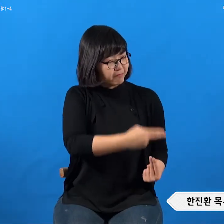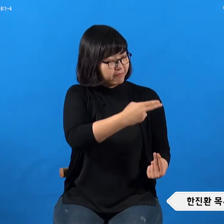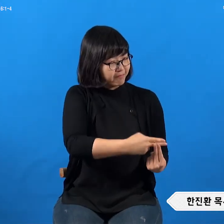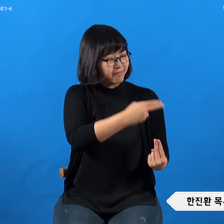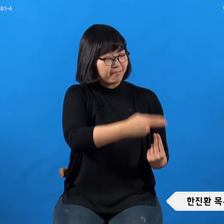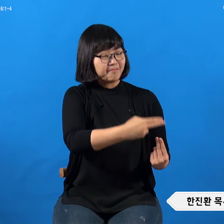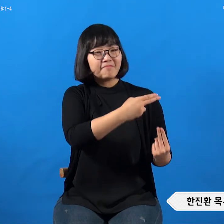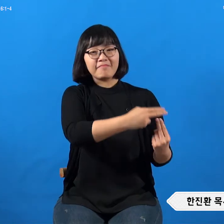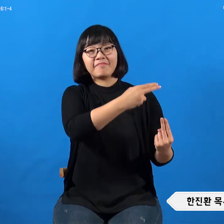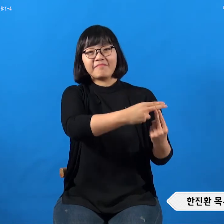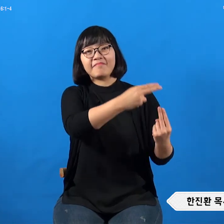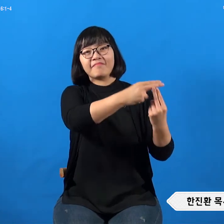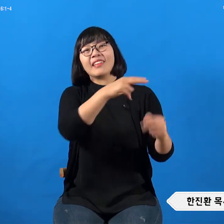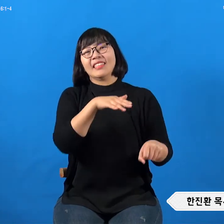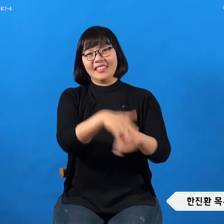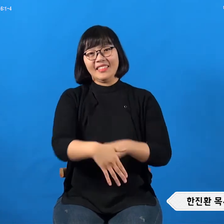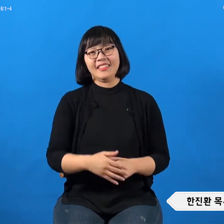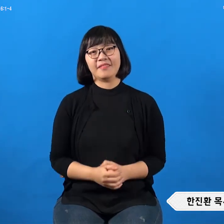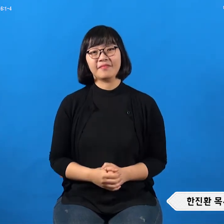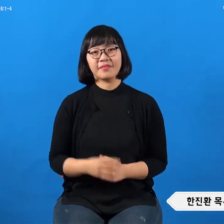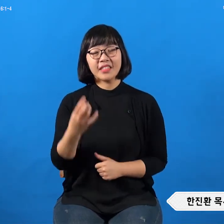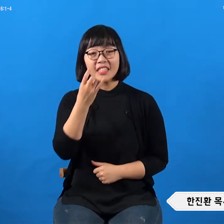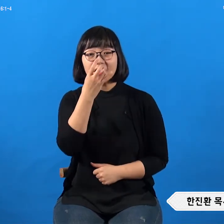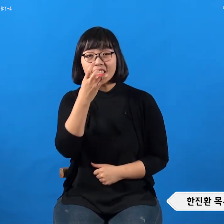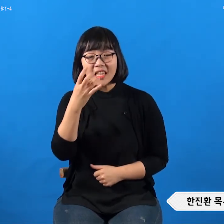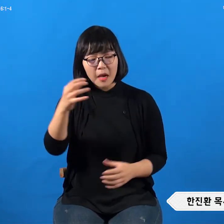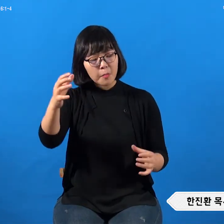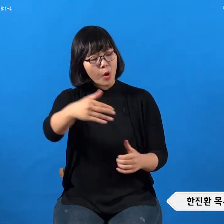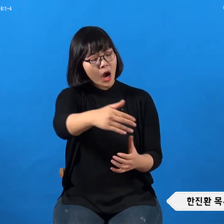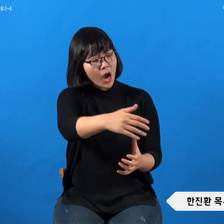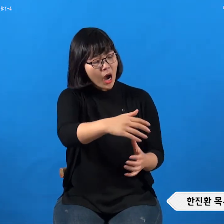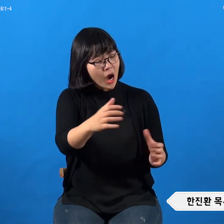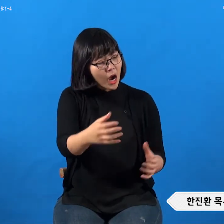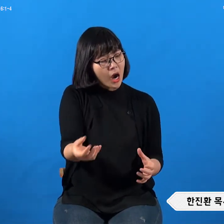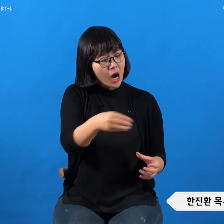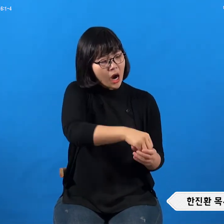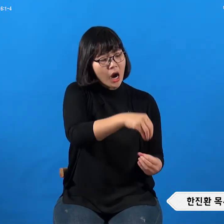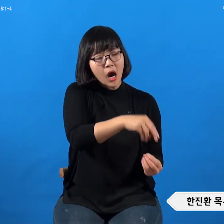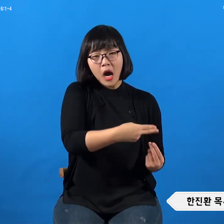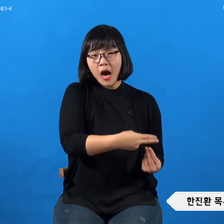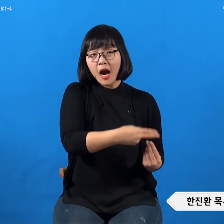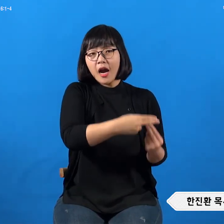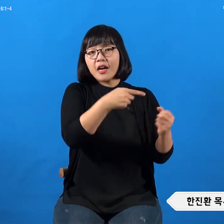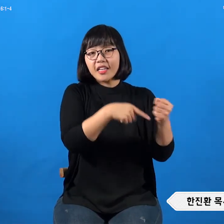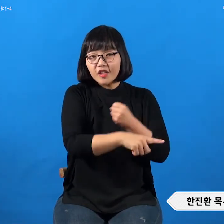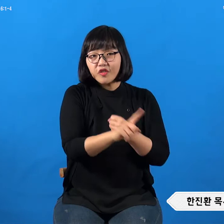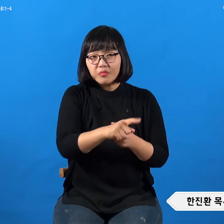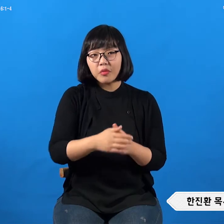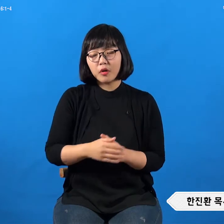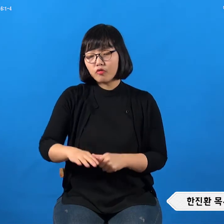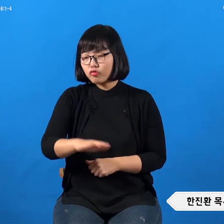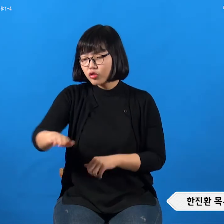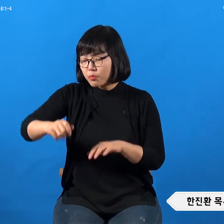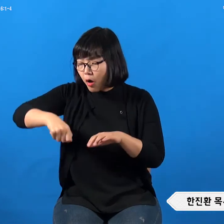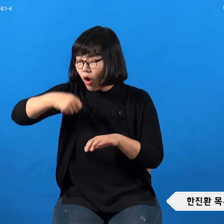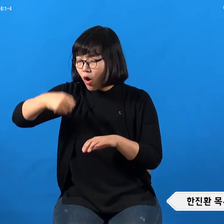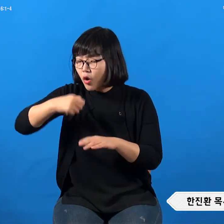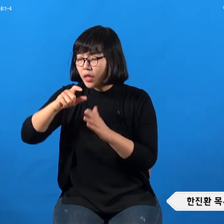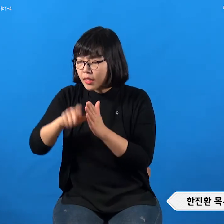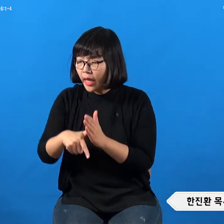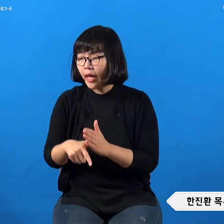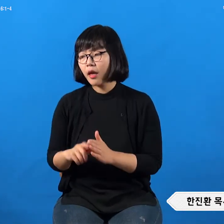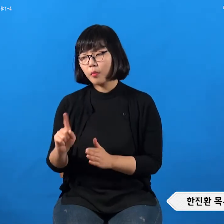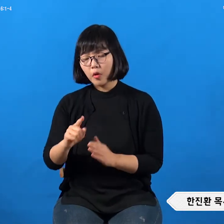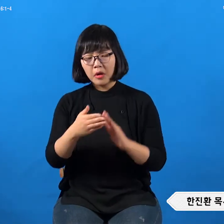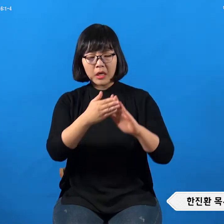했습니다. 성미를 모으는 이유는 밥 먹을 때마다 가난한 자들을 잊지 않겠습니다